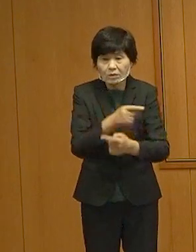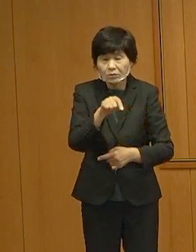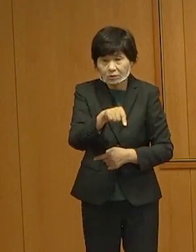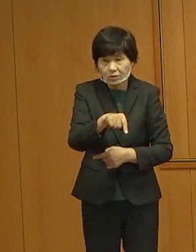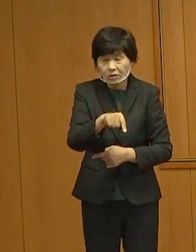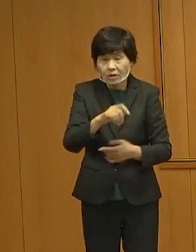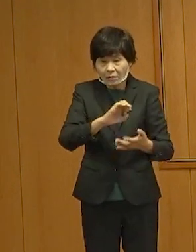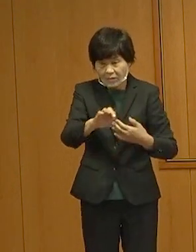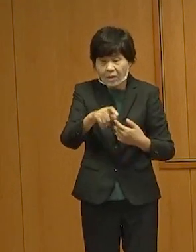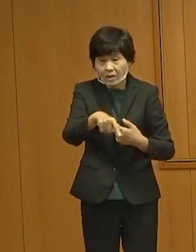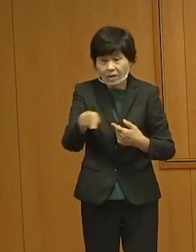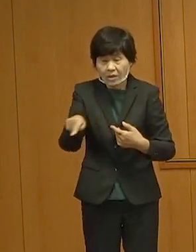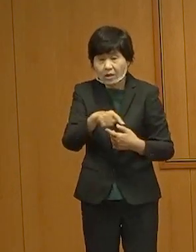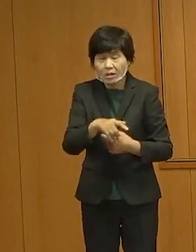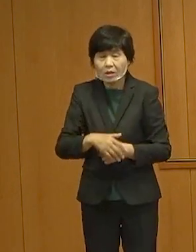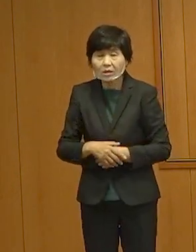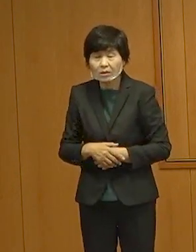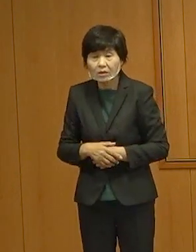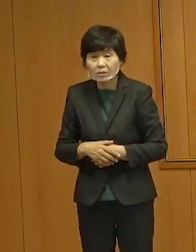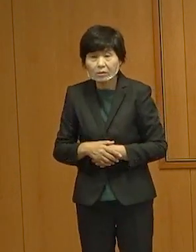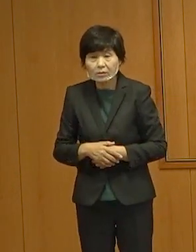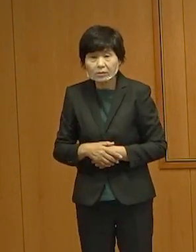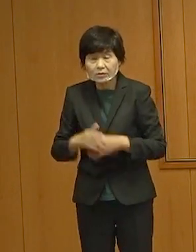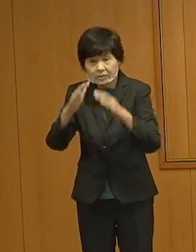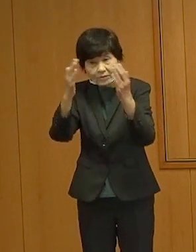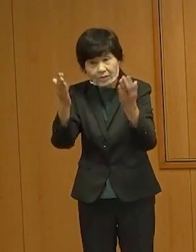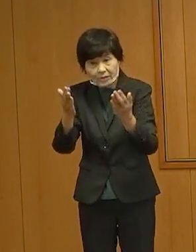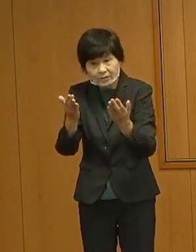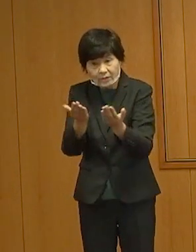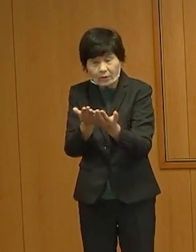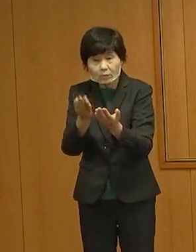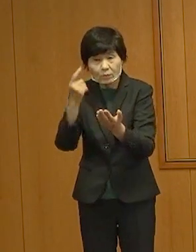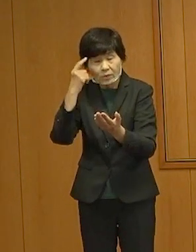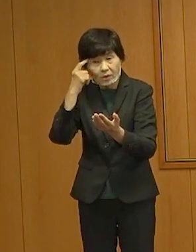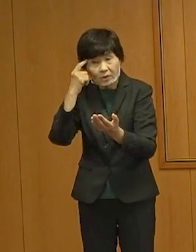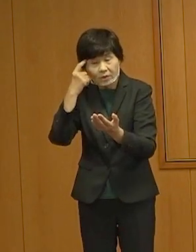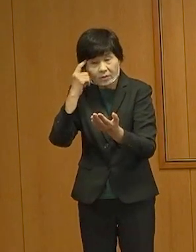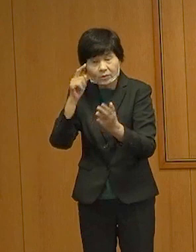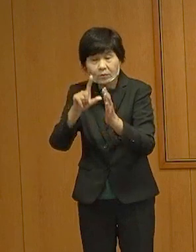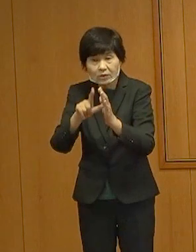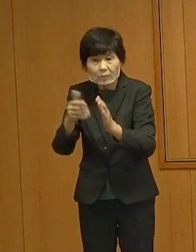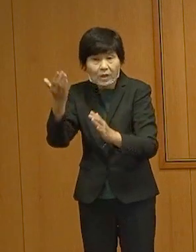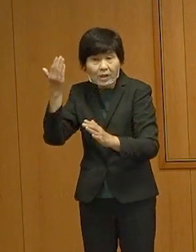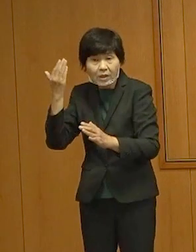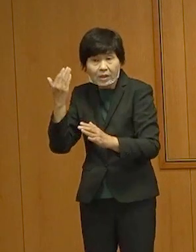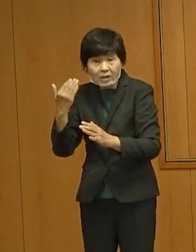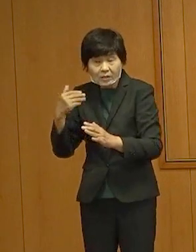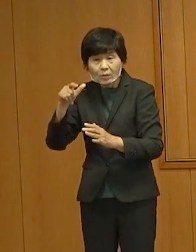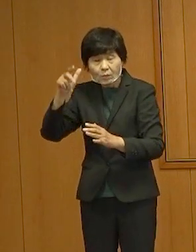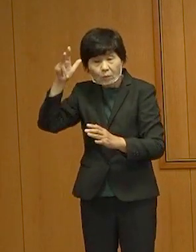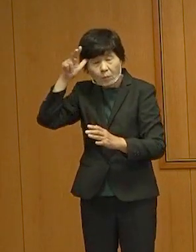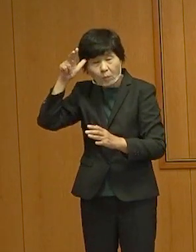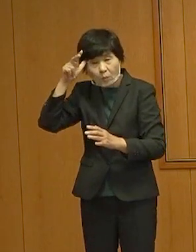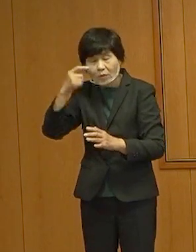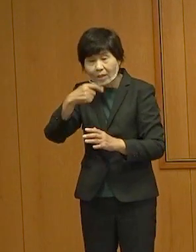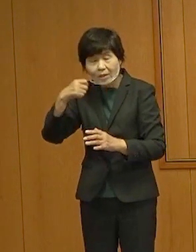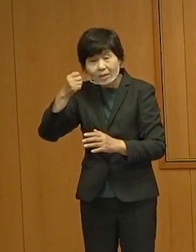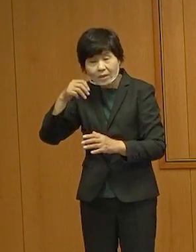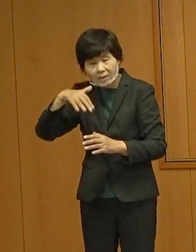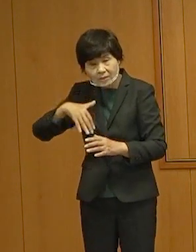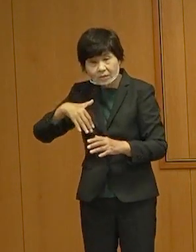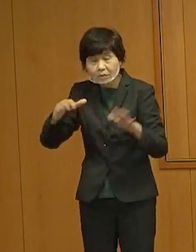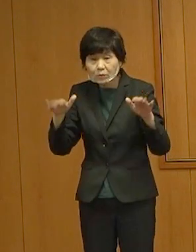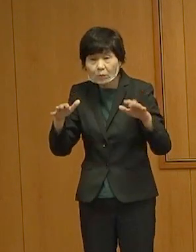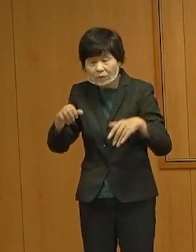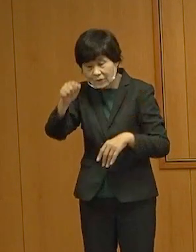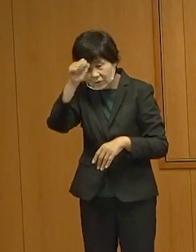たい。で、全体の構図としてはですね、高低域の時、あるいは鳥インフルエンザの時に、